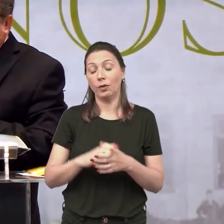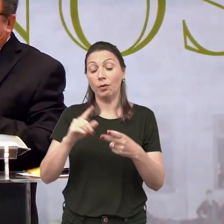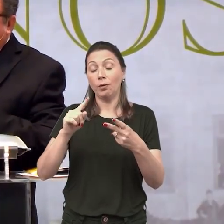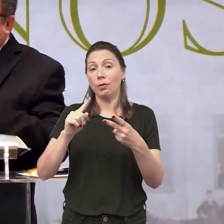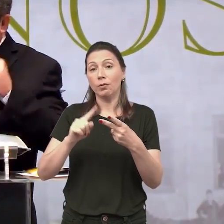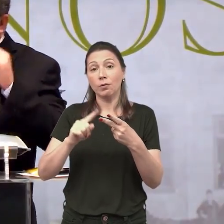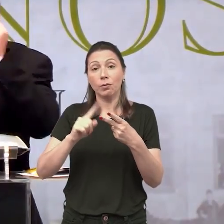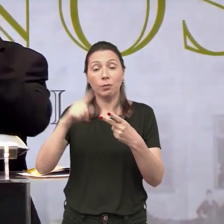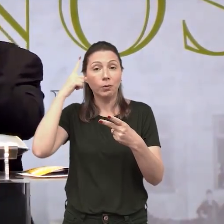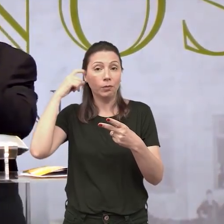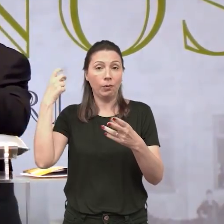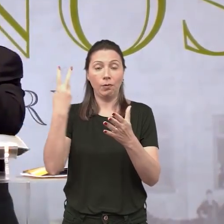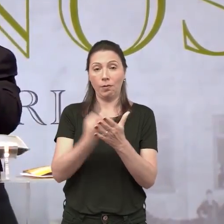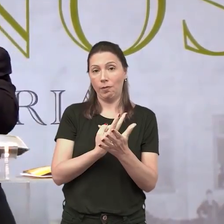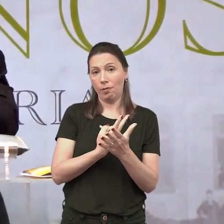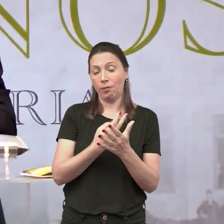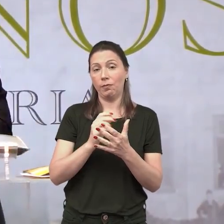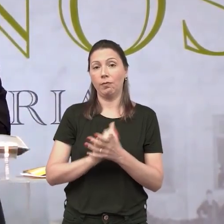Segundo mito,